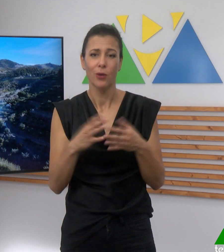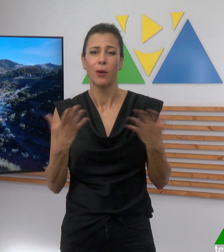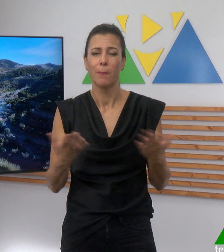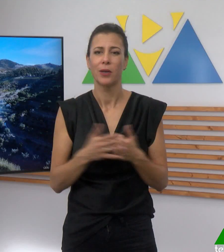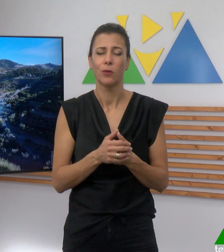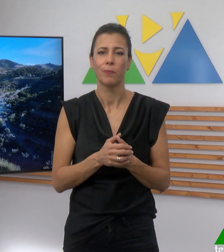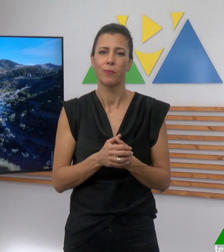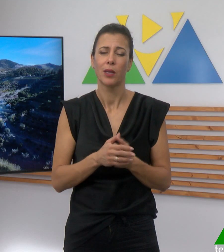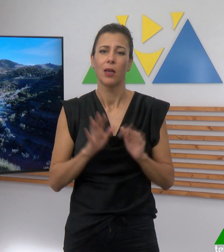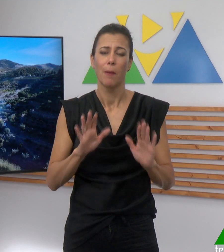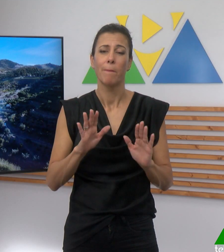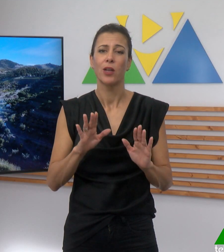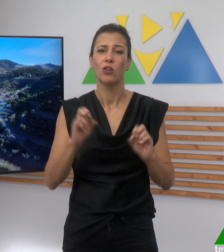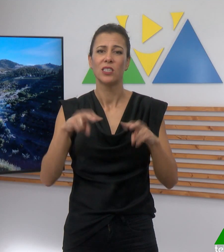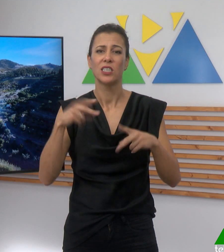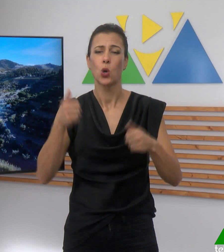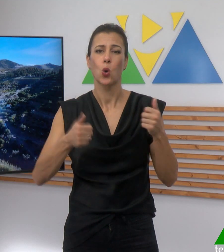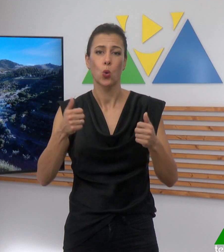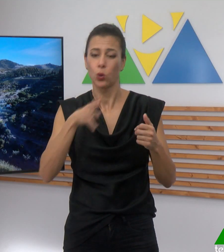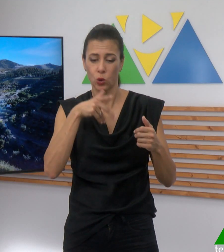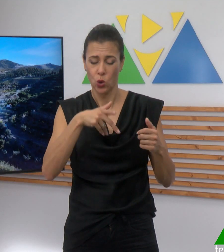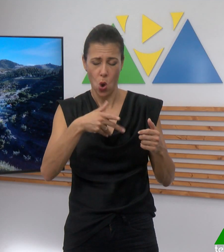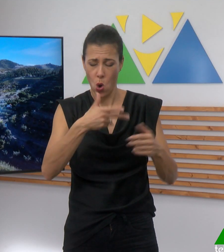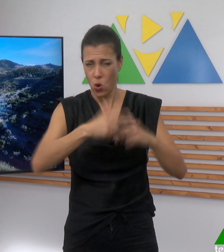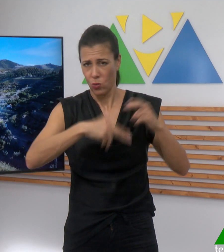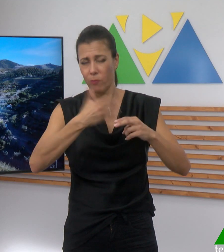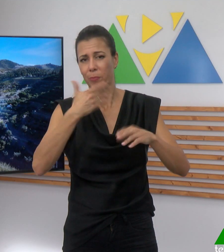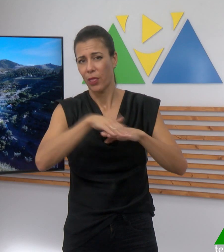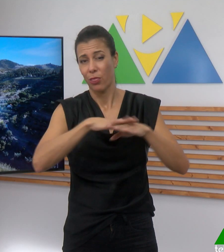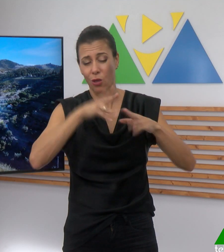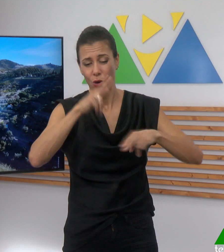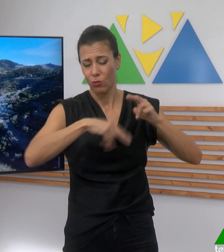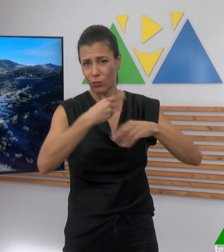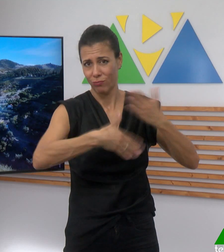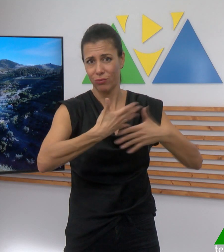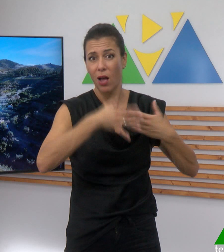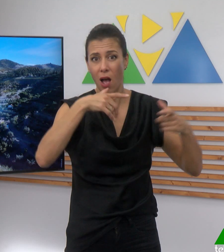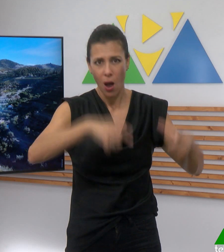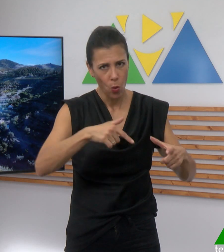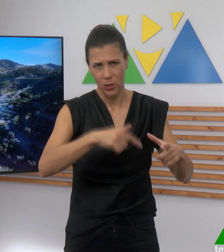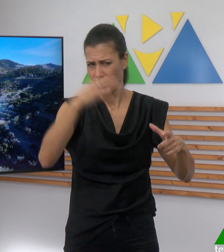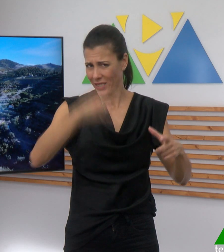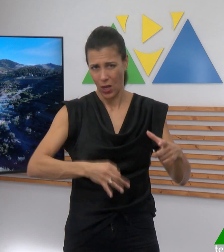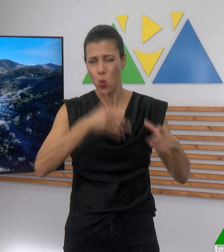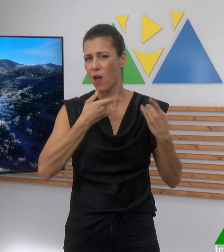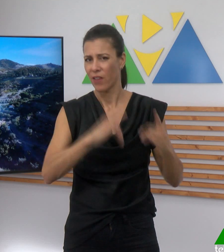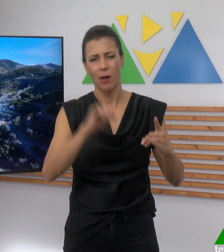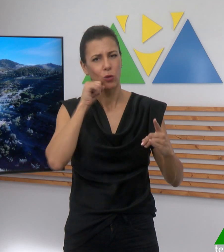sin el concurso de las sequias del agua de la cequia La Vega de motriz no tiene sentido no el regadillo de